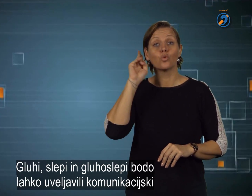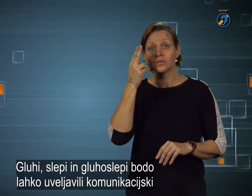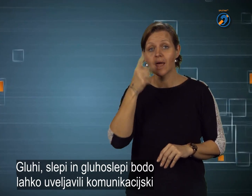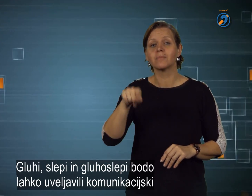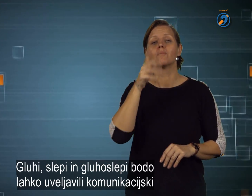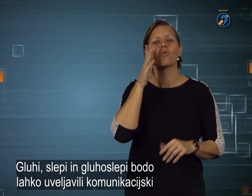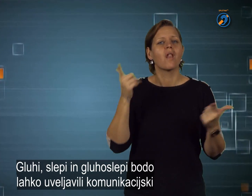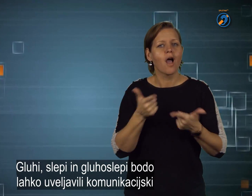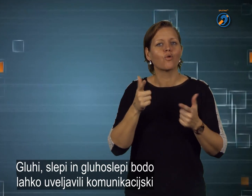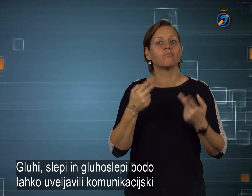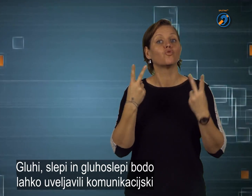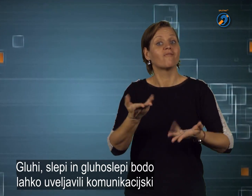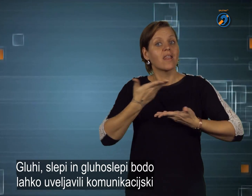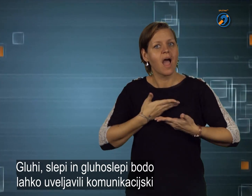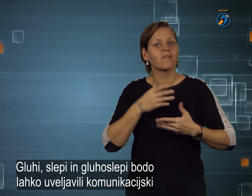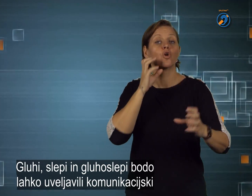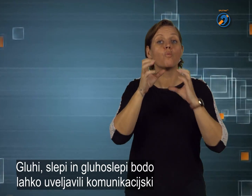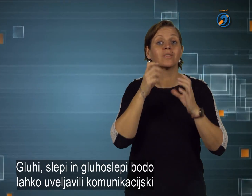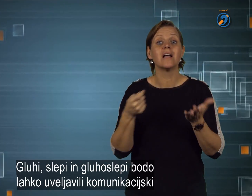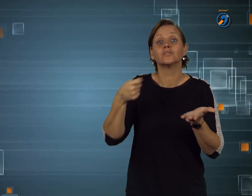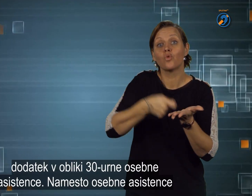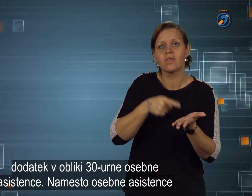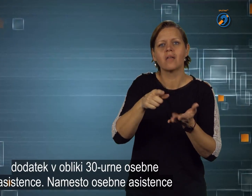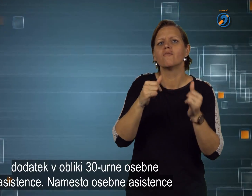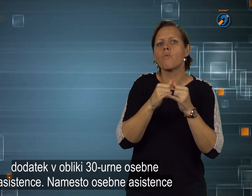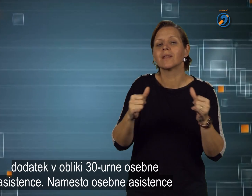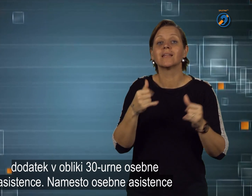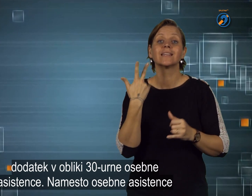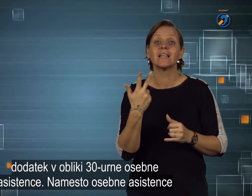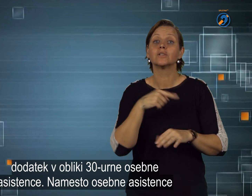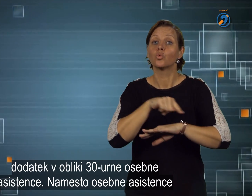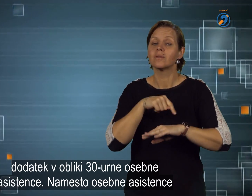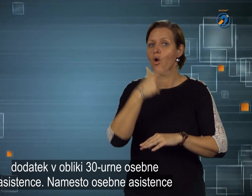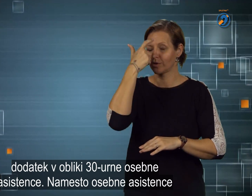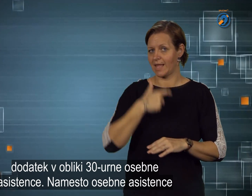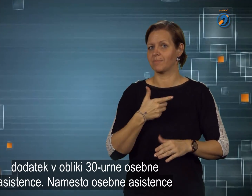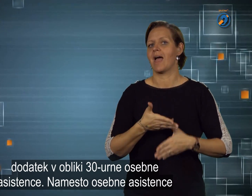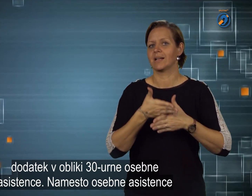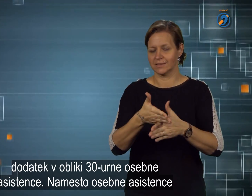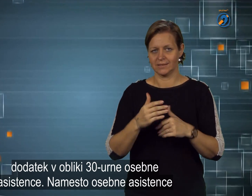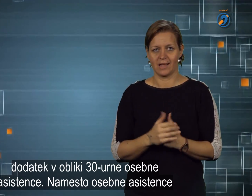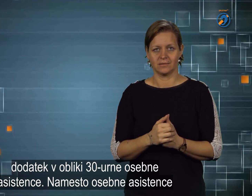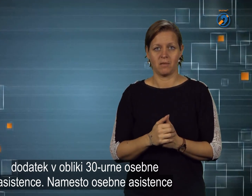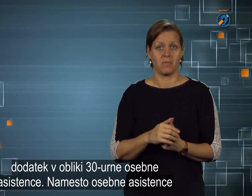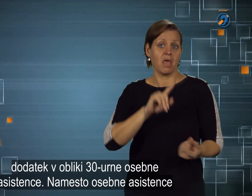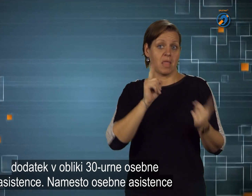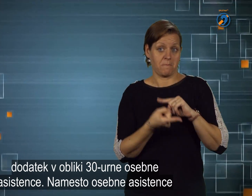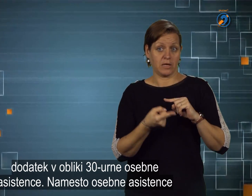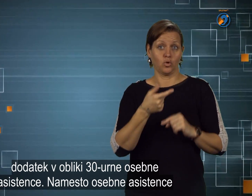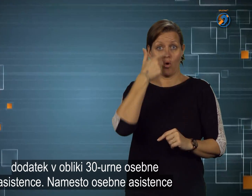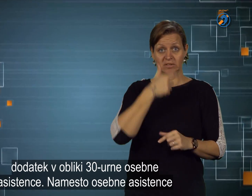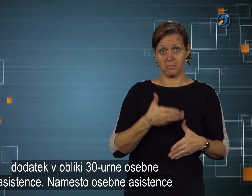Gluhi, slepi in gluhoslepi bodo lahko uveljavili komunikacijski dodatek v obliki 30-urne